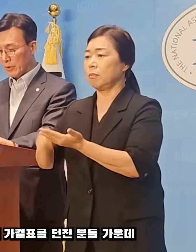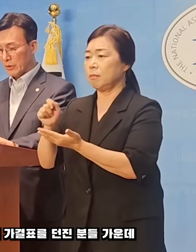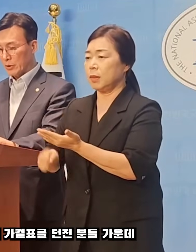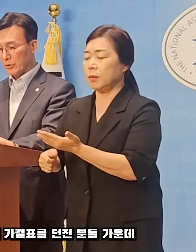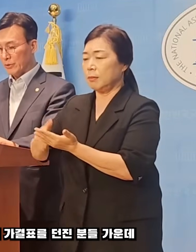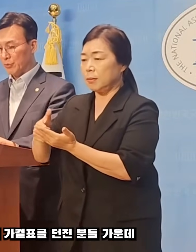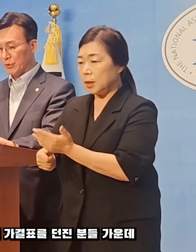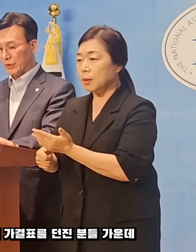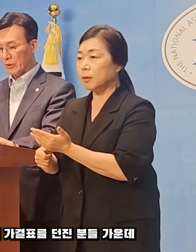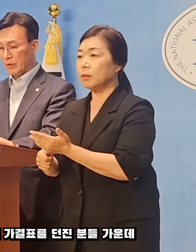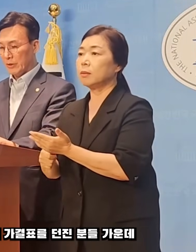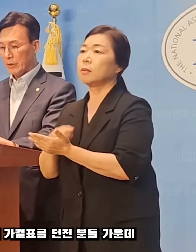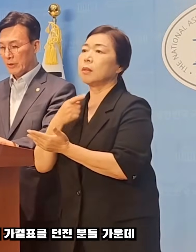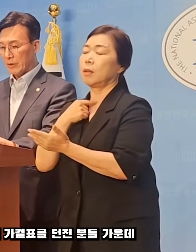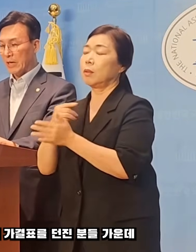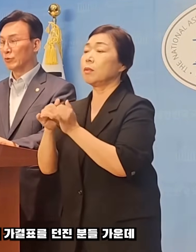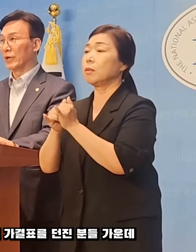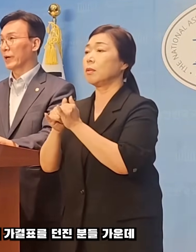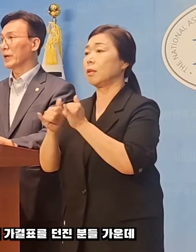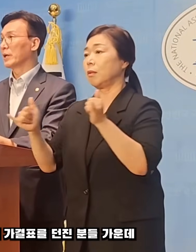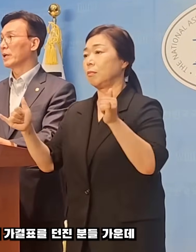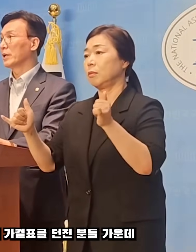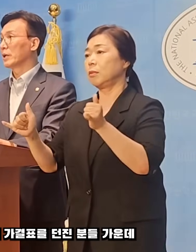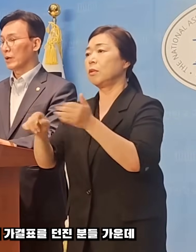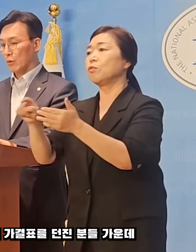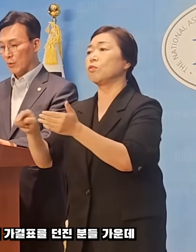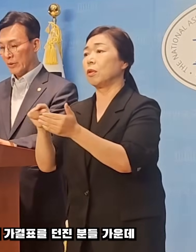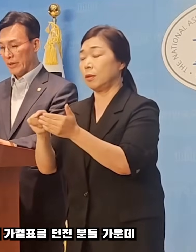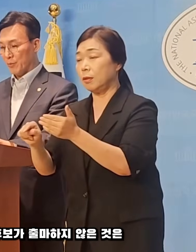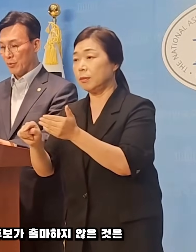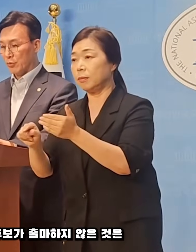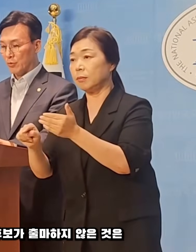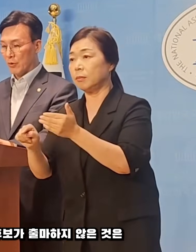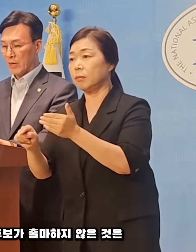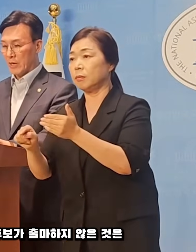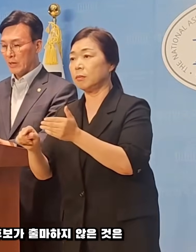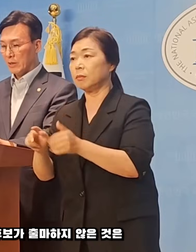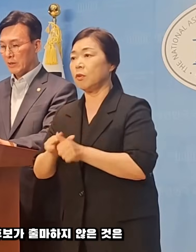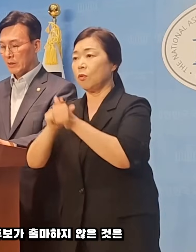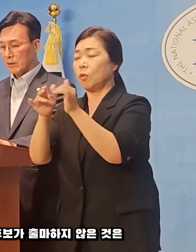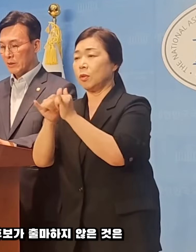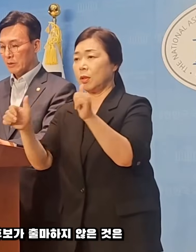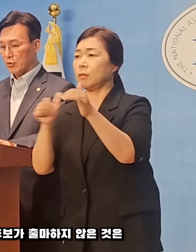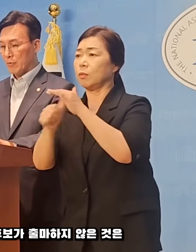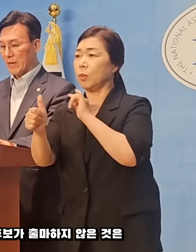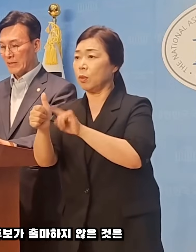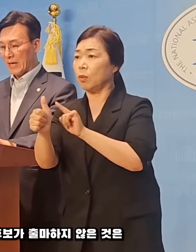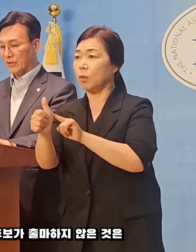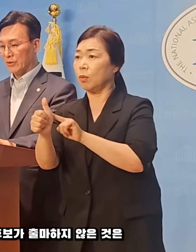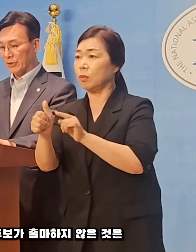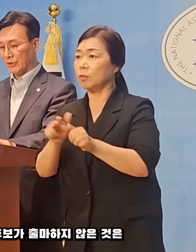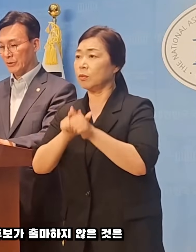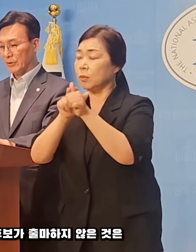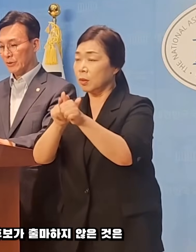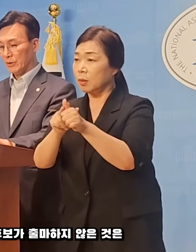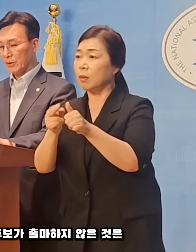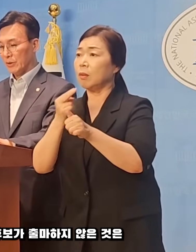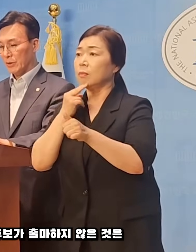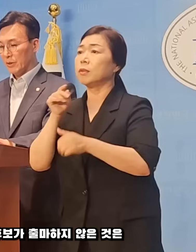가결표를 던진 분들 가운데 원내대표 후보가 출마하지 않은